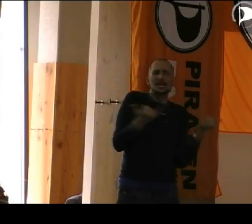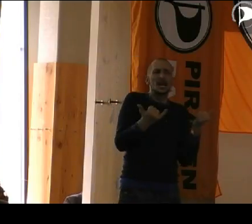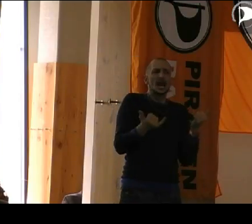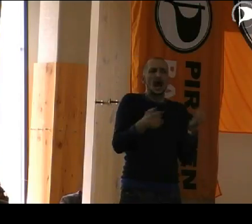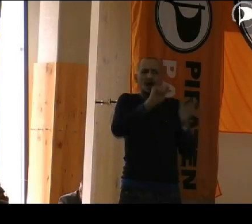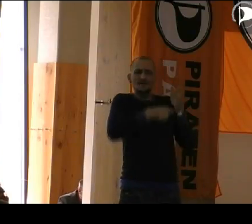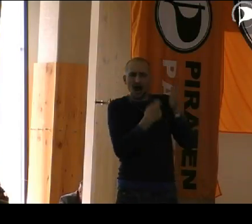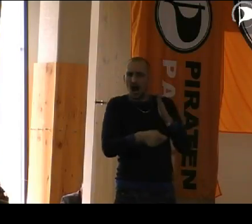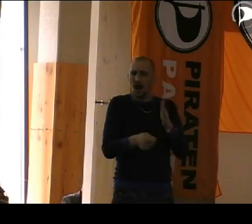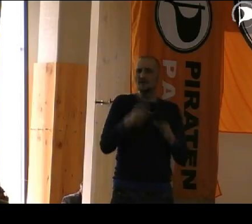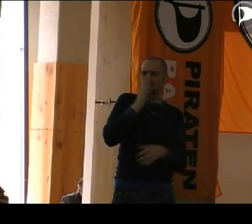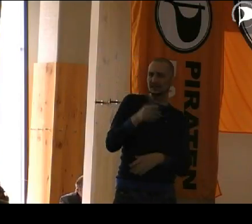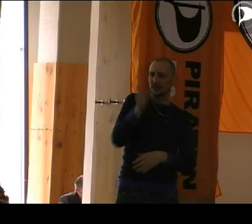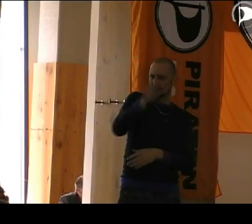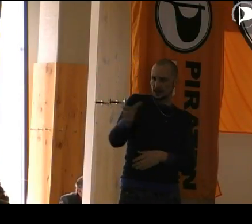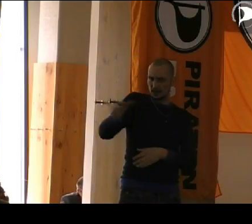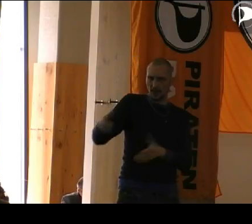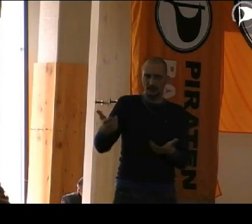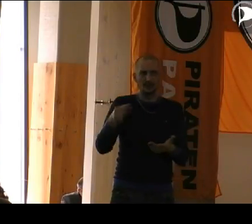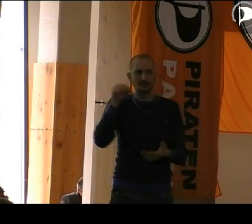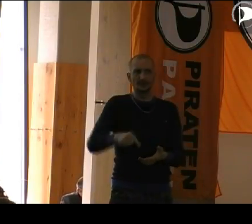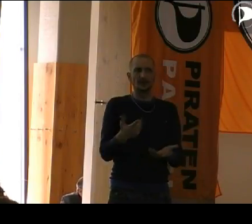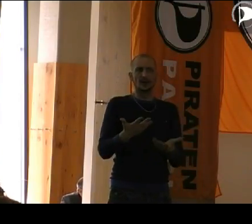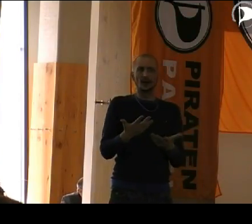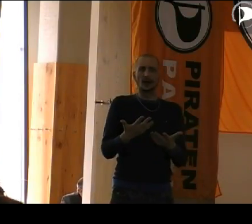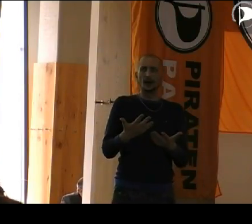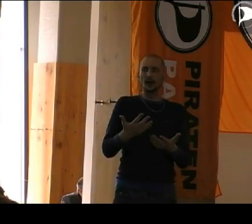kandidatin muss sich großer muss aber nicht in ordnung